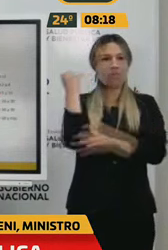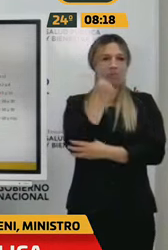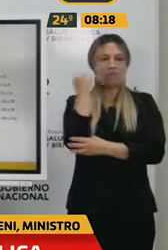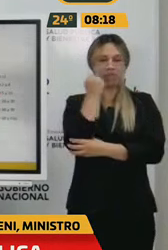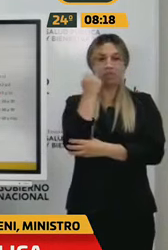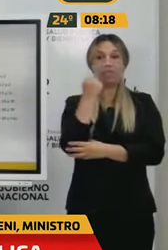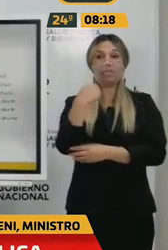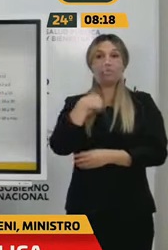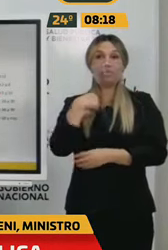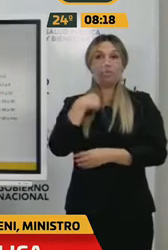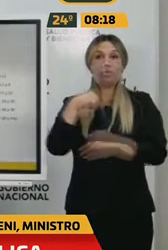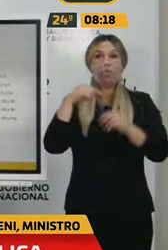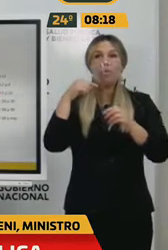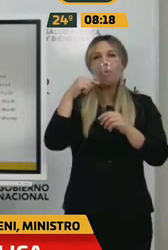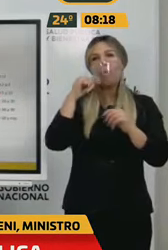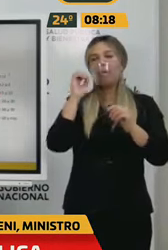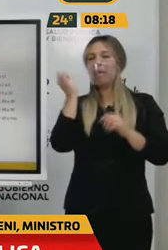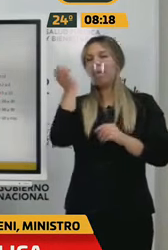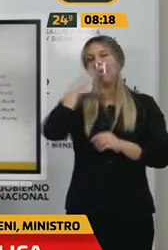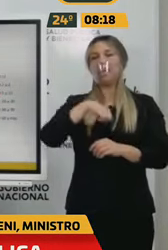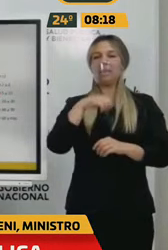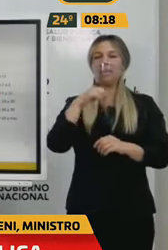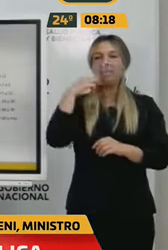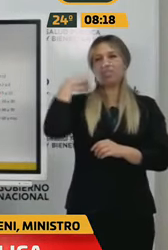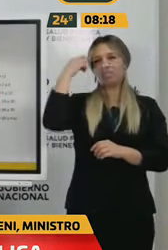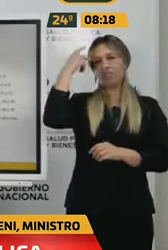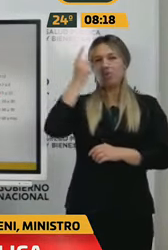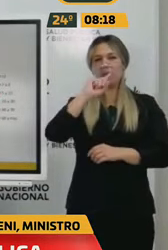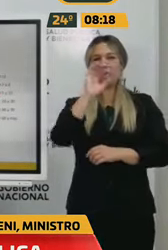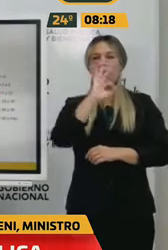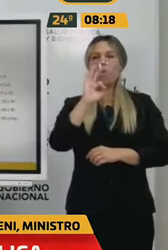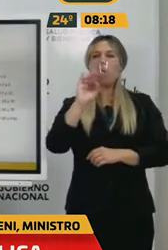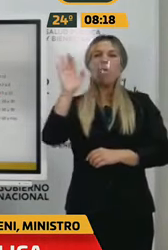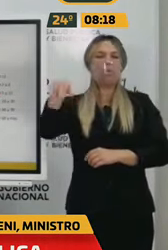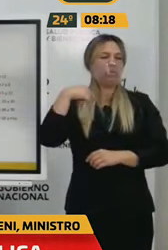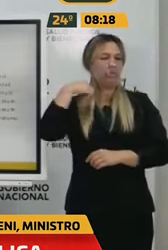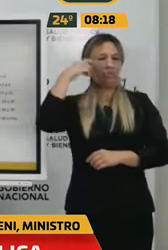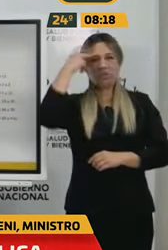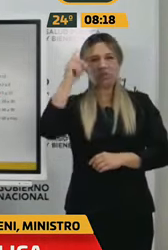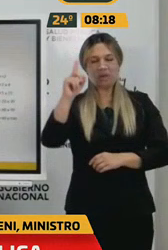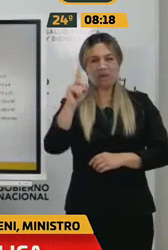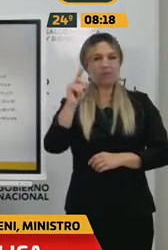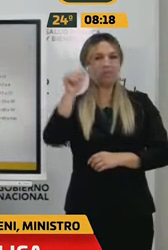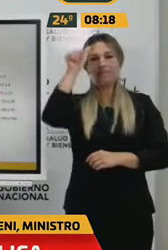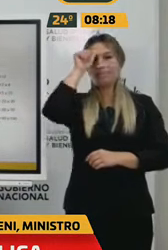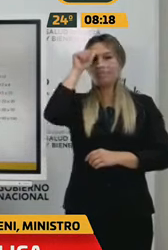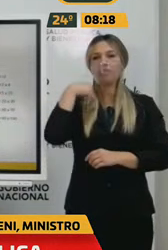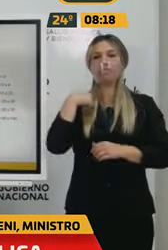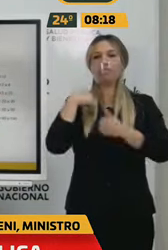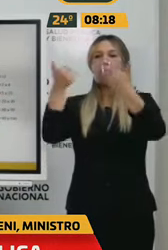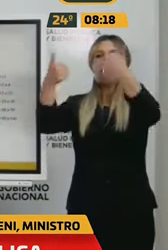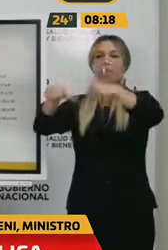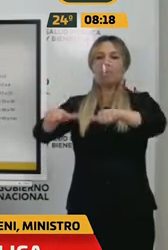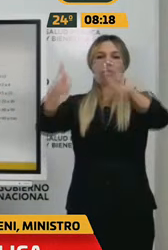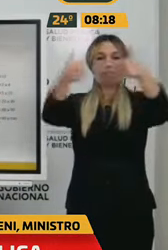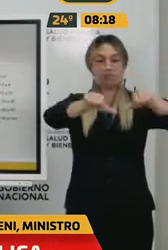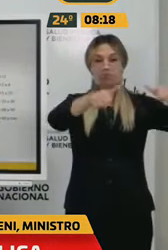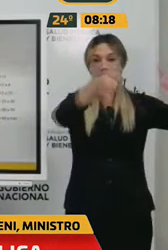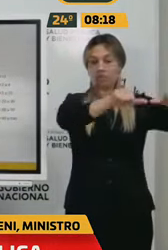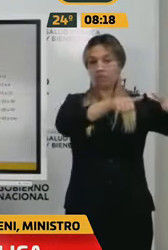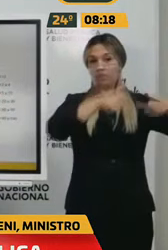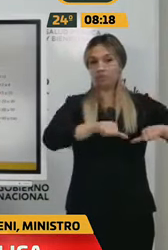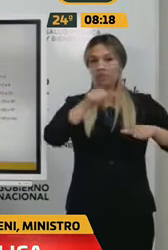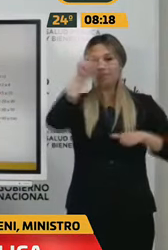que intentamos engañarnos a nosotros mismos o a alguna persona, lo único que estamos haciendo es perjudicando